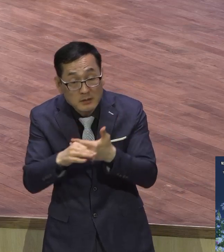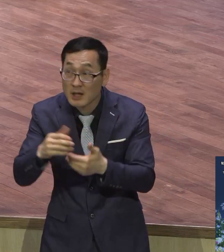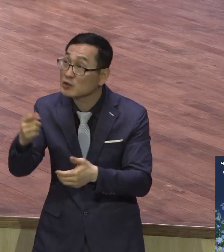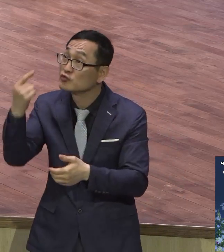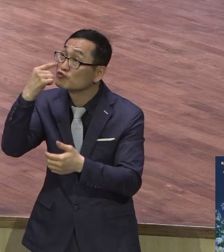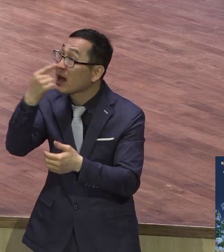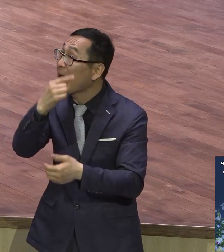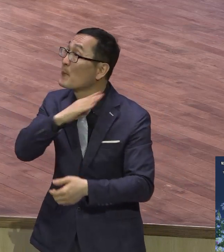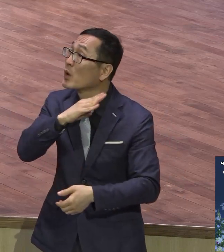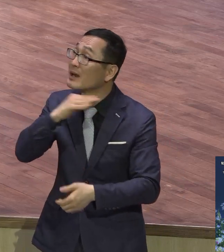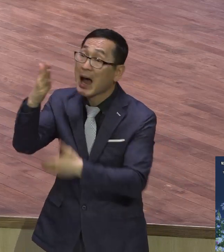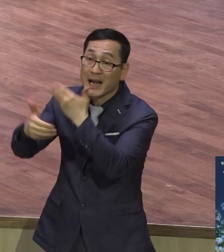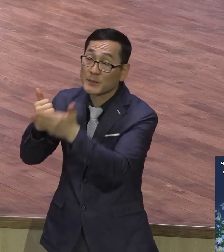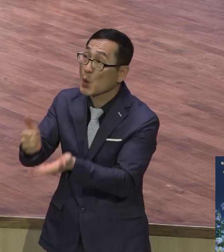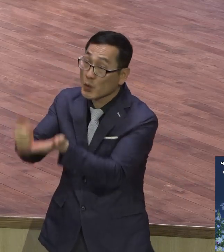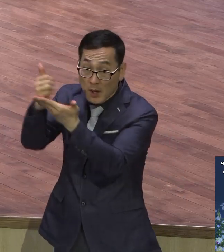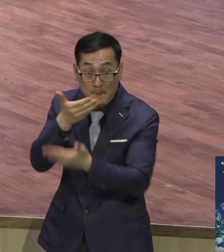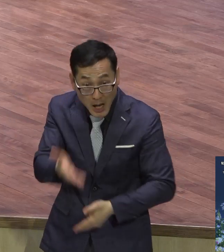아버지를 공경하던냐?